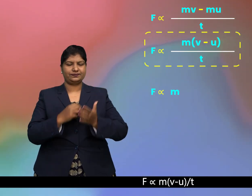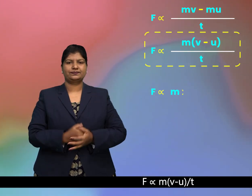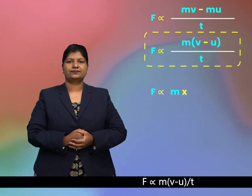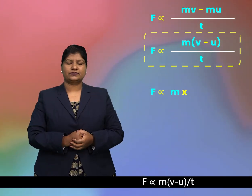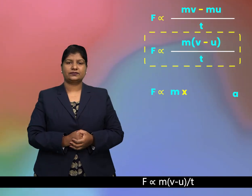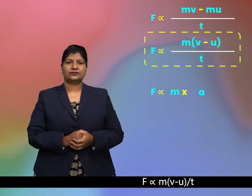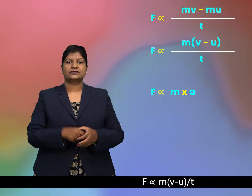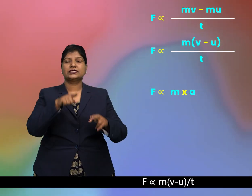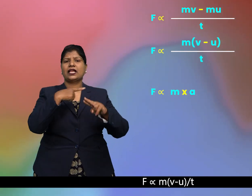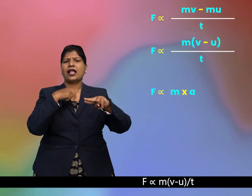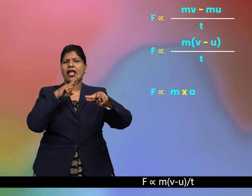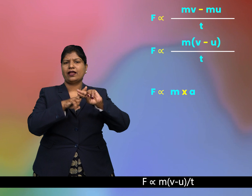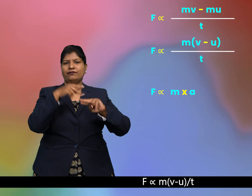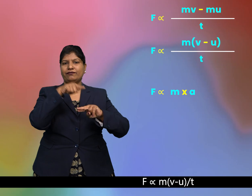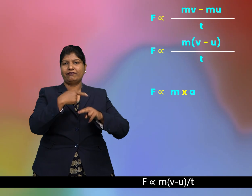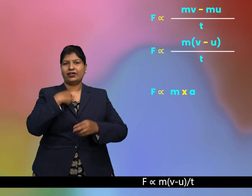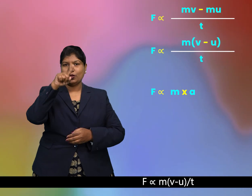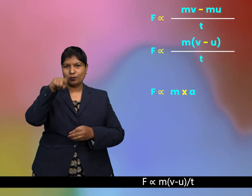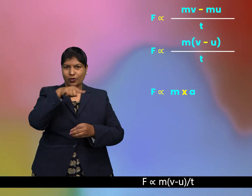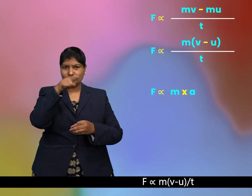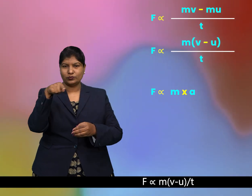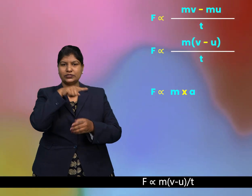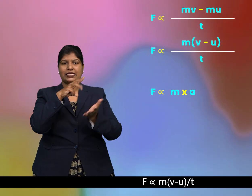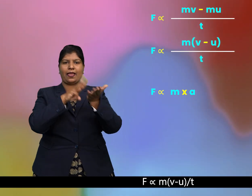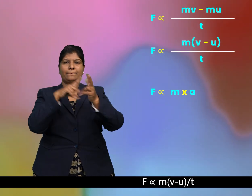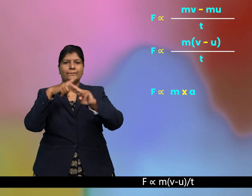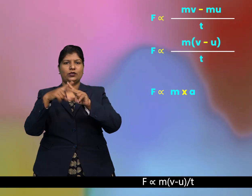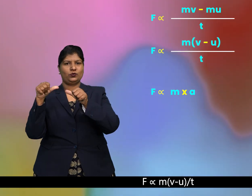m v మైనస్ u బై t.